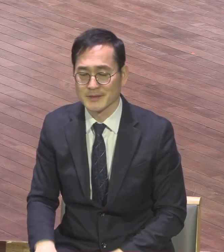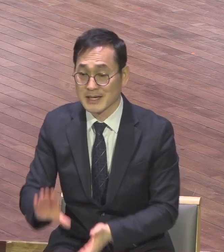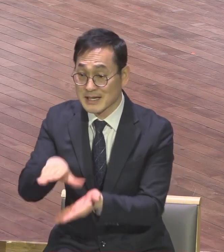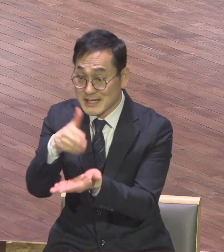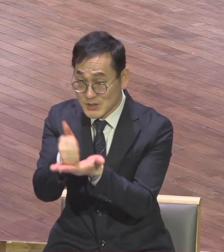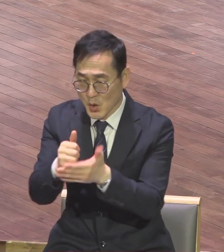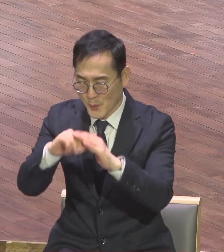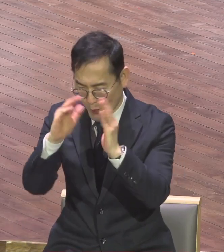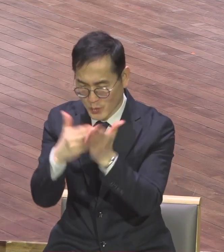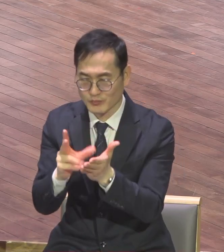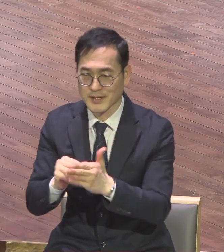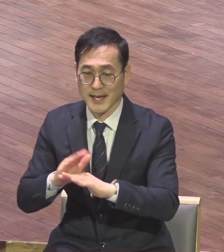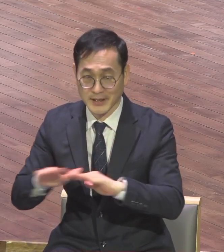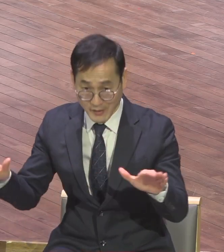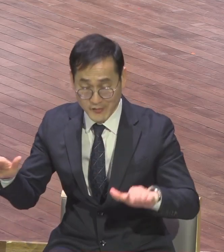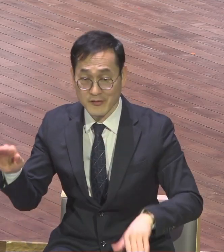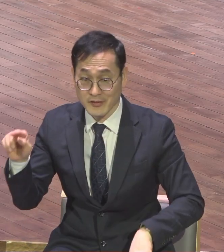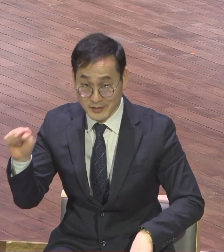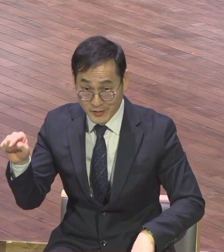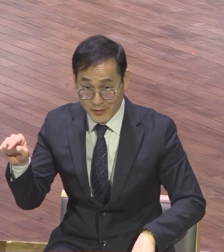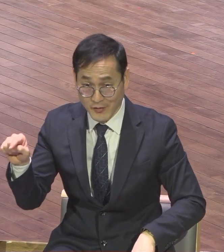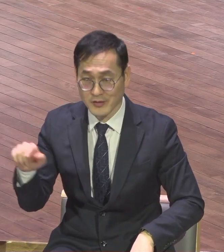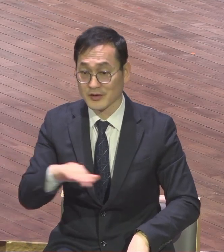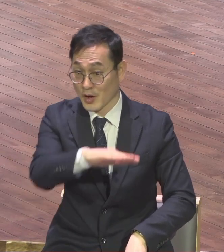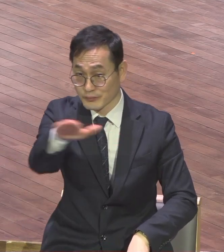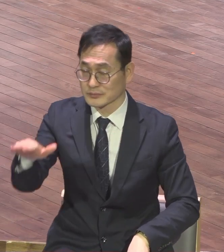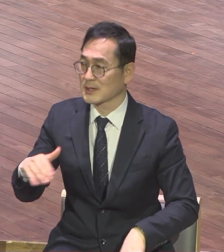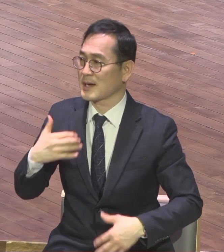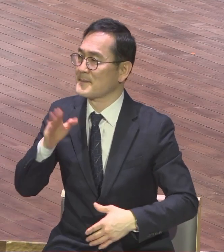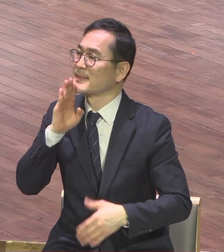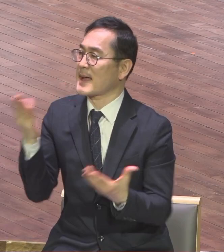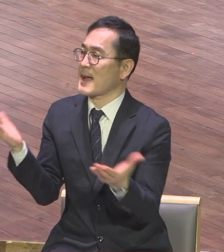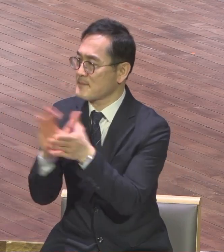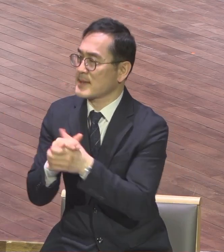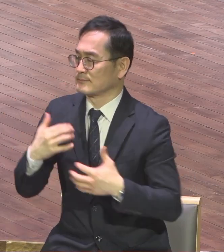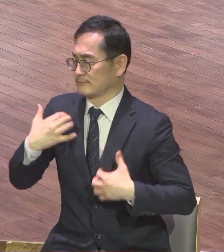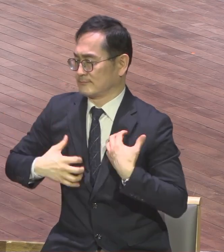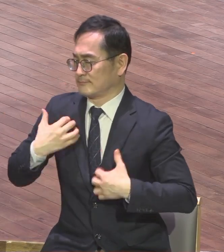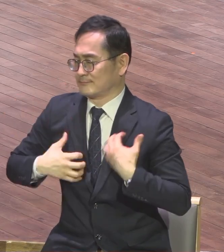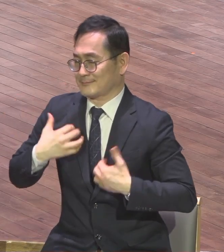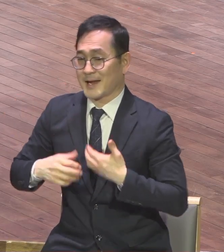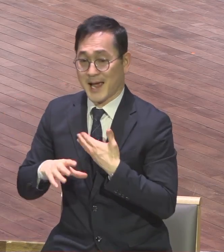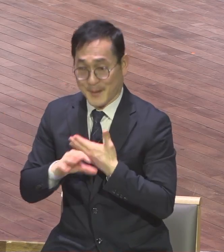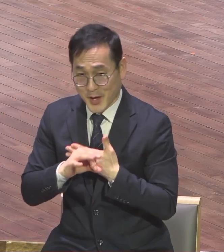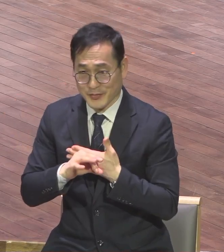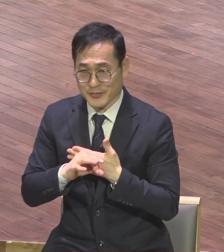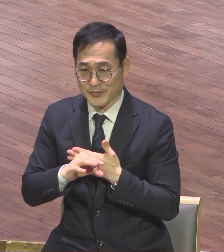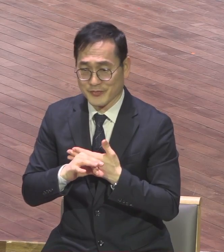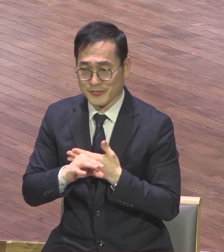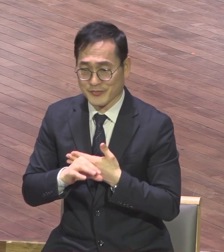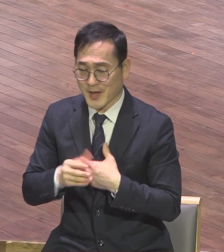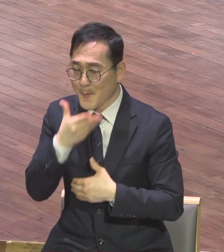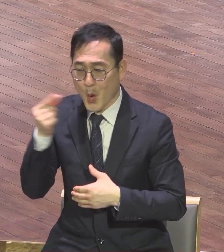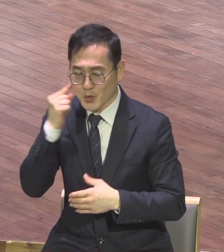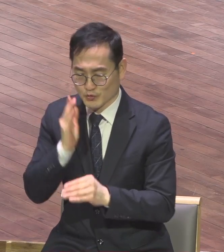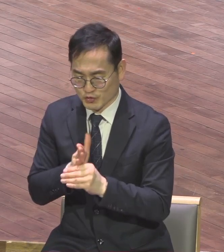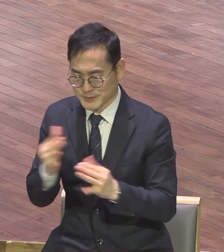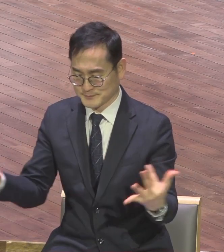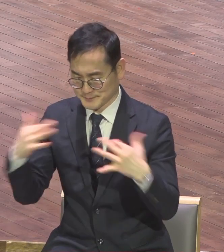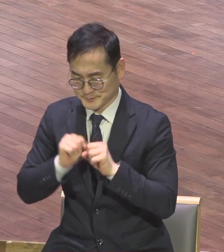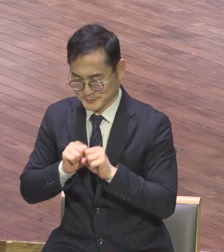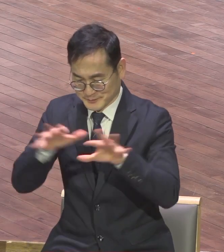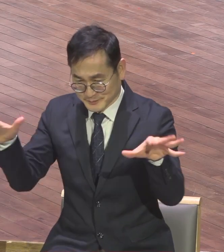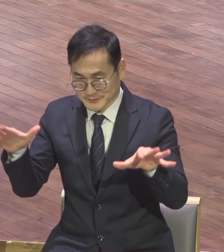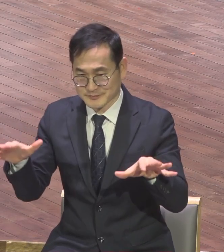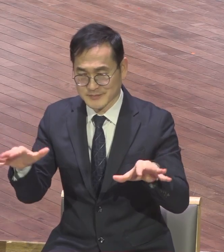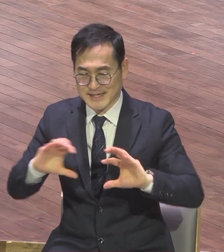그리스도가 모든 것임을 모든 성도님들이 누리신다면 하나님 예원교회를 237 복음 플랫폼으로 삼으셔서 237을 치유할